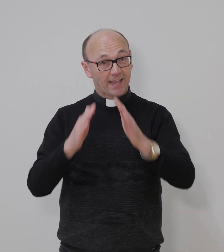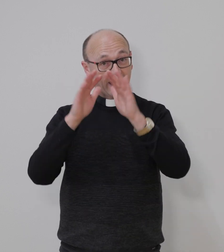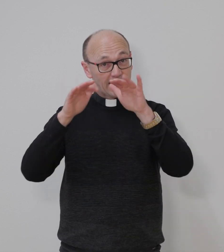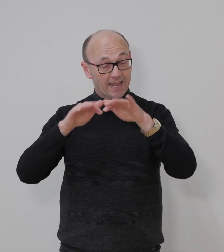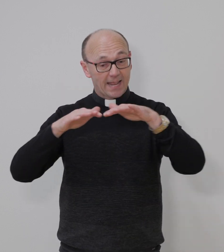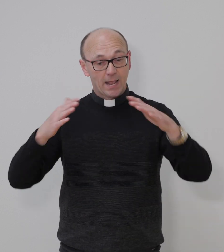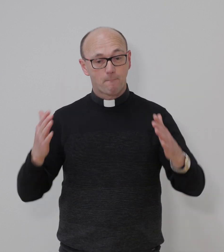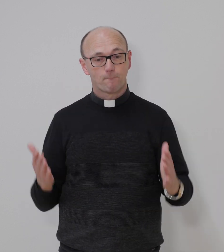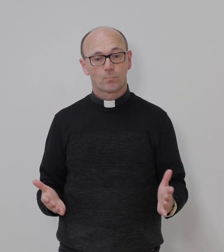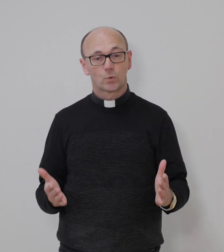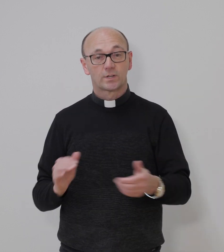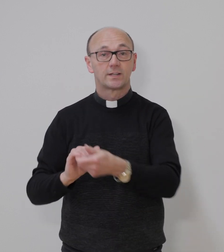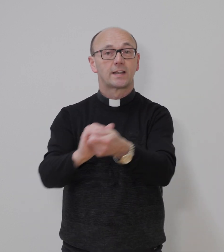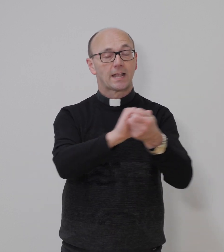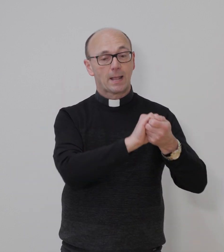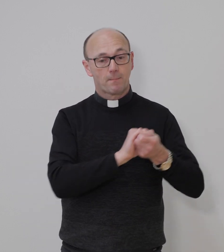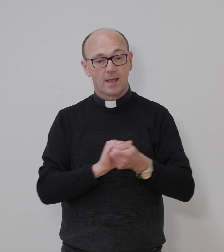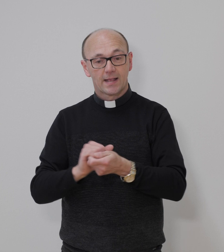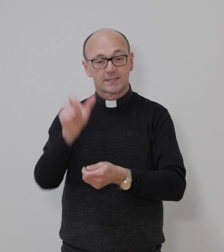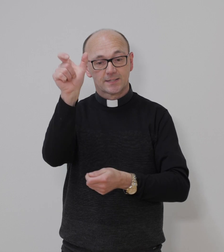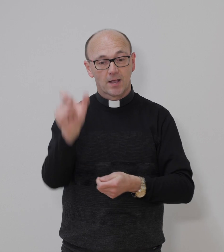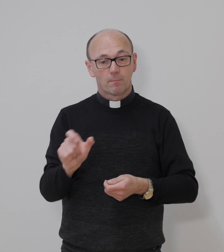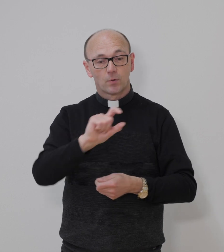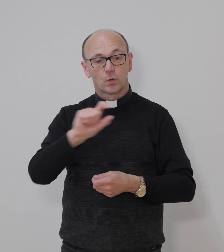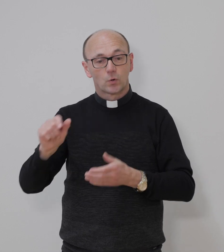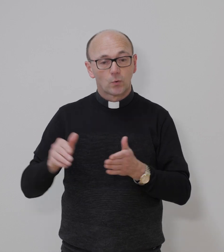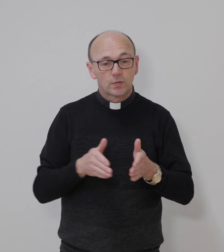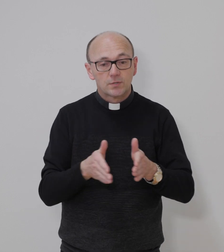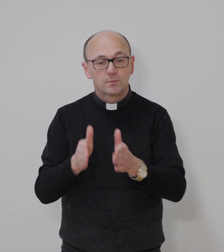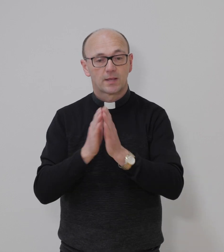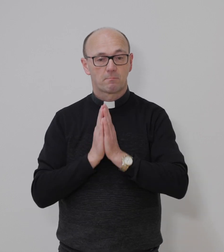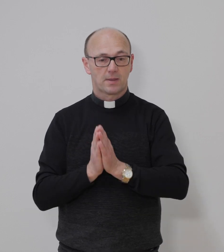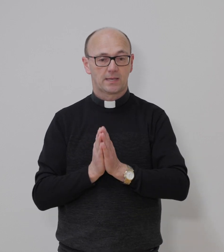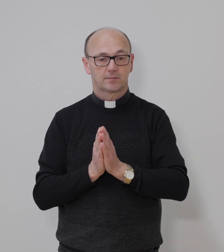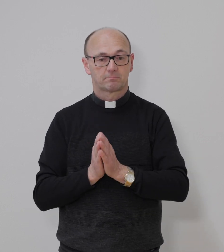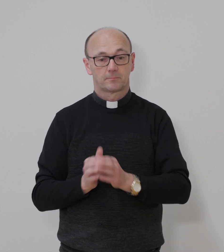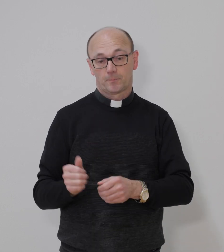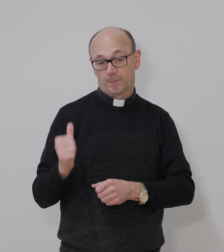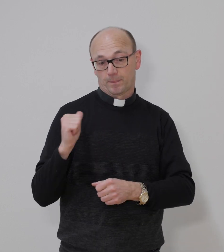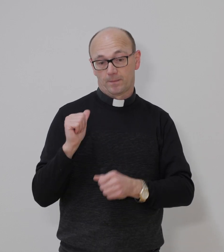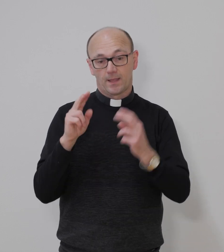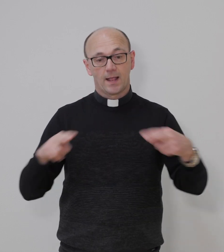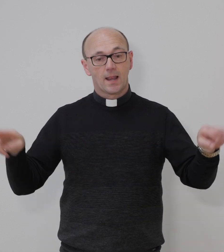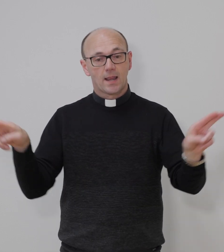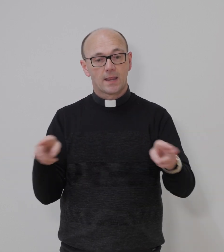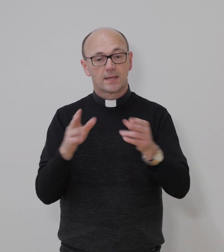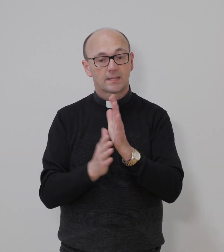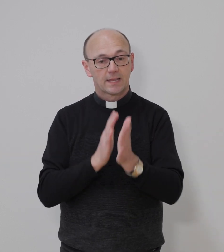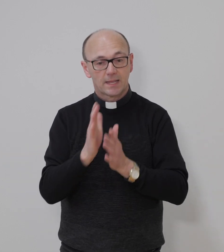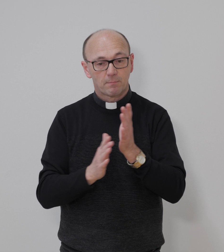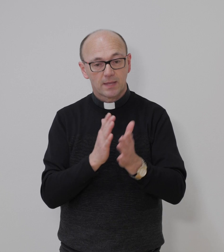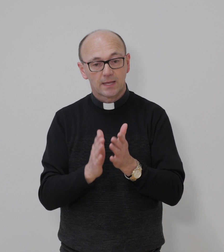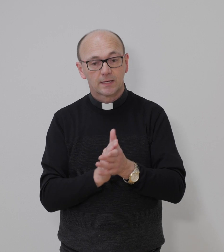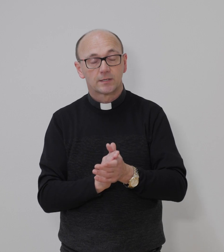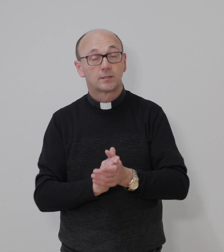den Kreuzweg zu beten. Mit dem eben gehörten Hymnus der Karwoche, der das Kreuz Jesu als Baum des